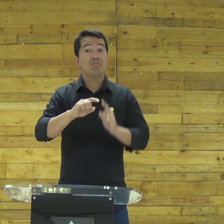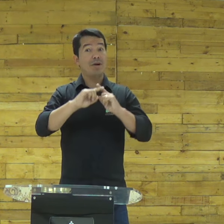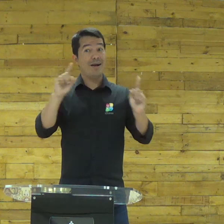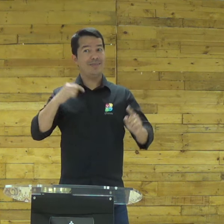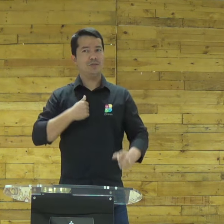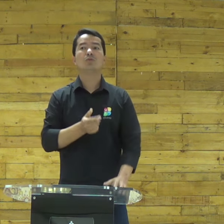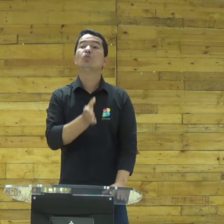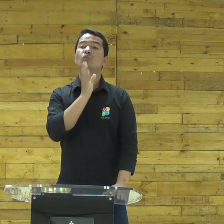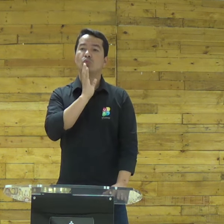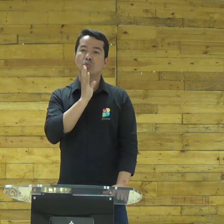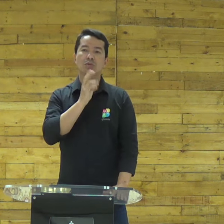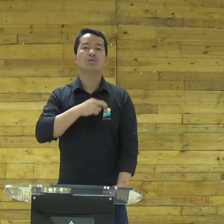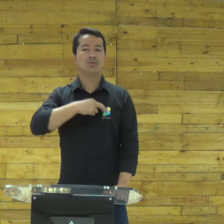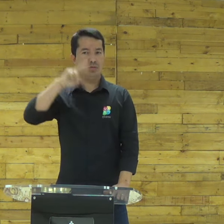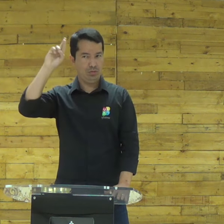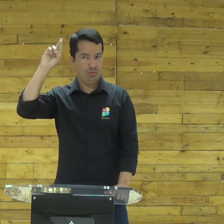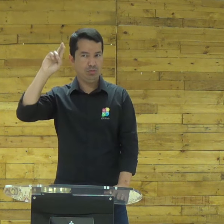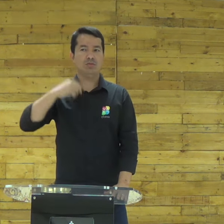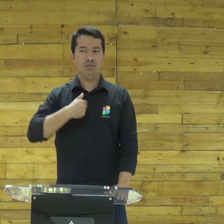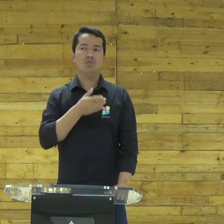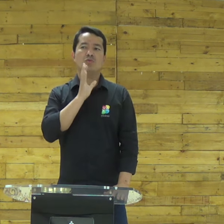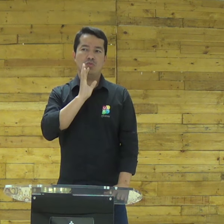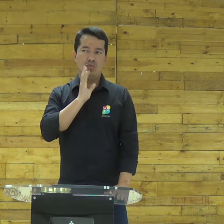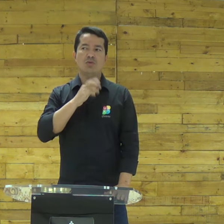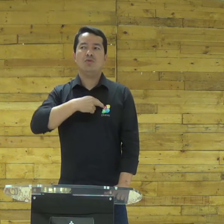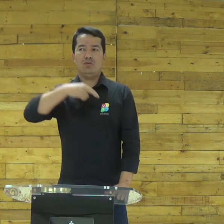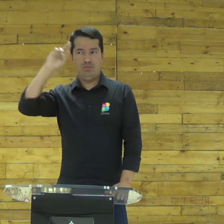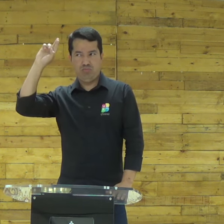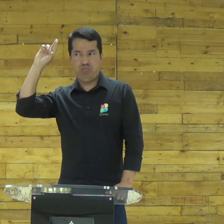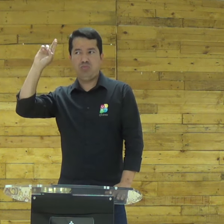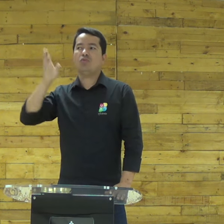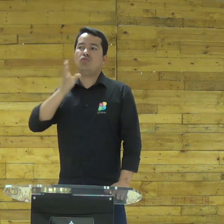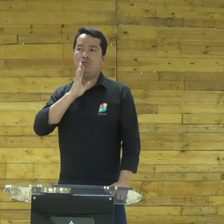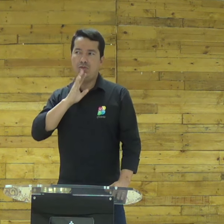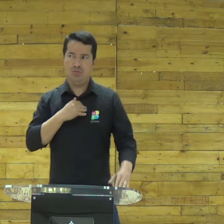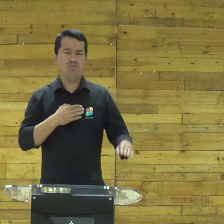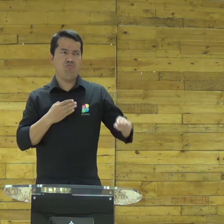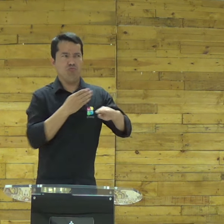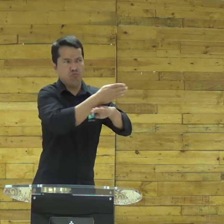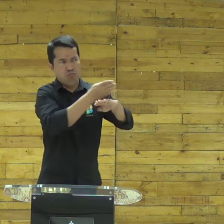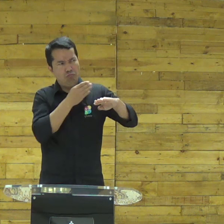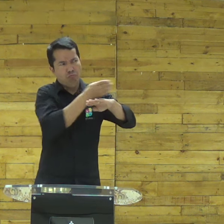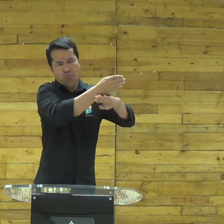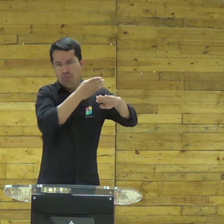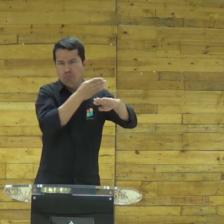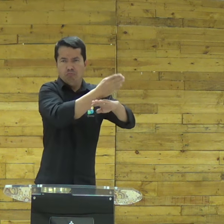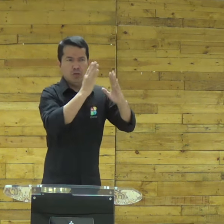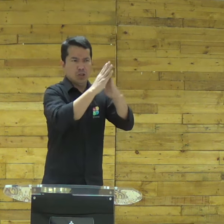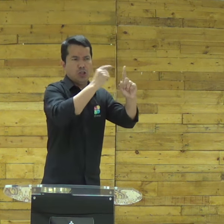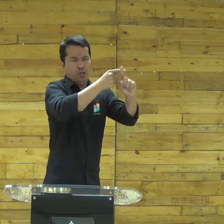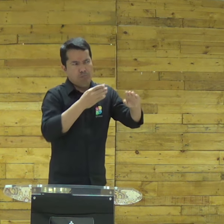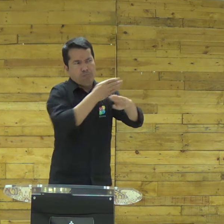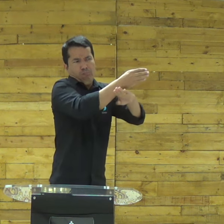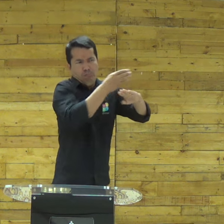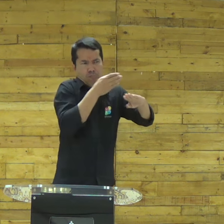numa total ignorância mas eu conhecia a religião conhecia sim frequentava uma